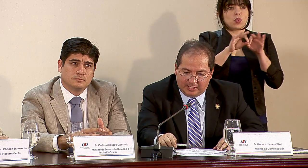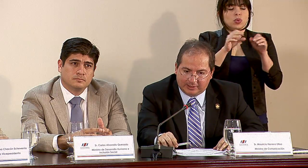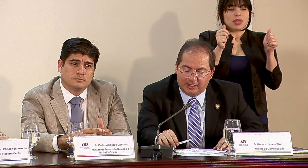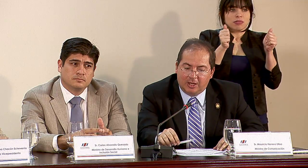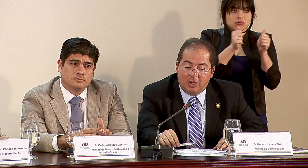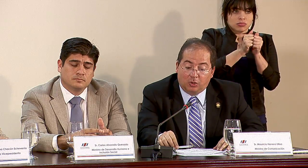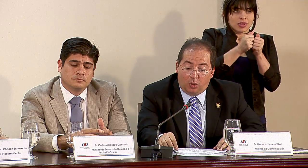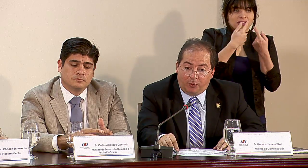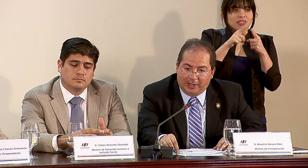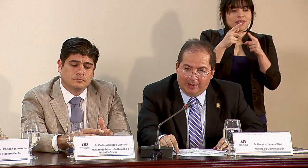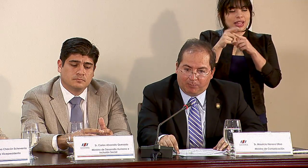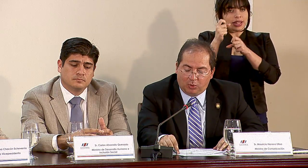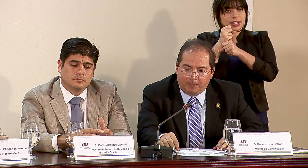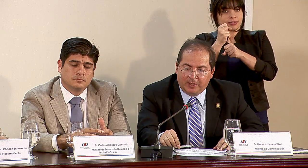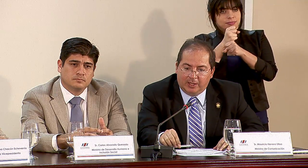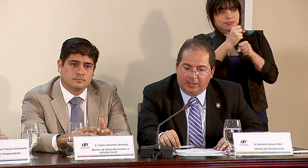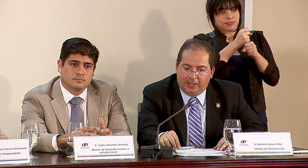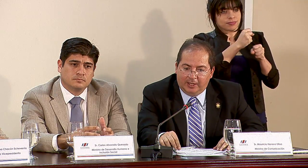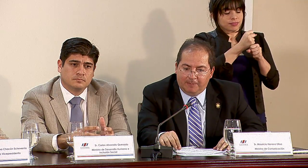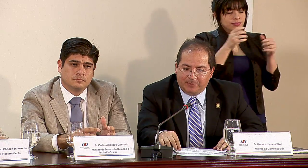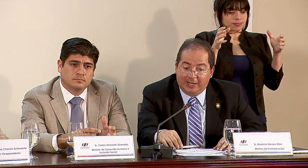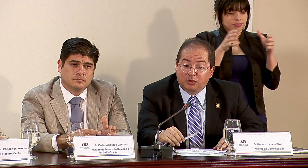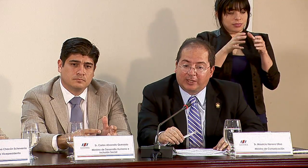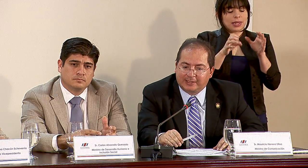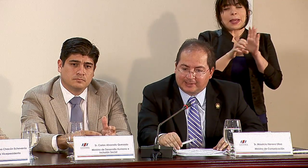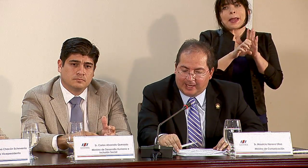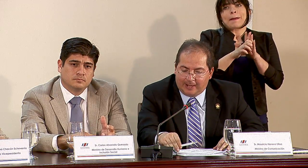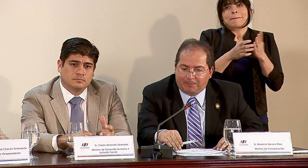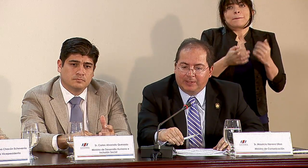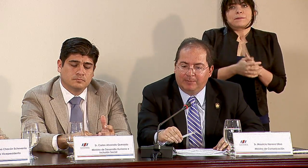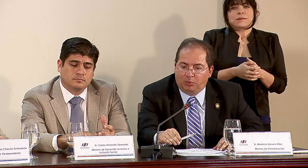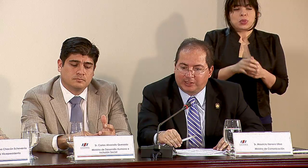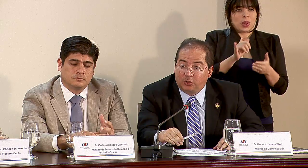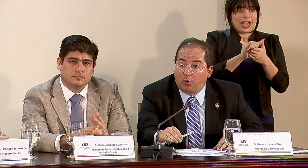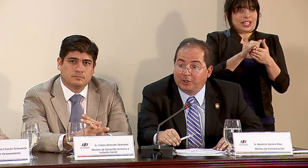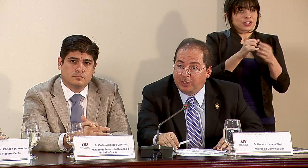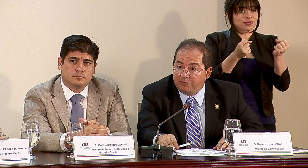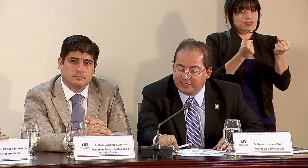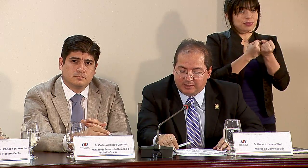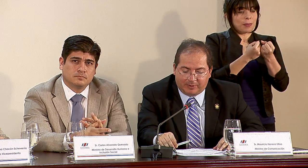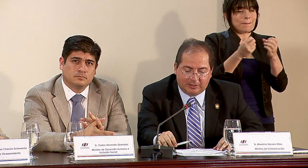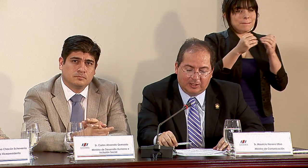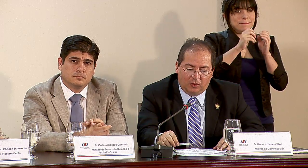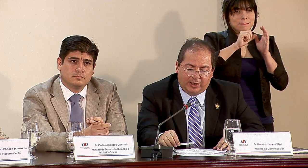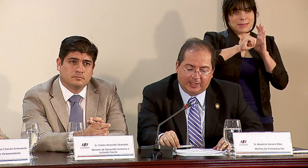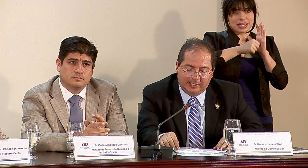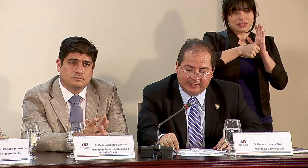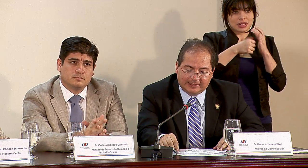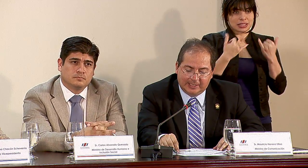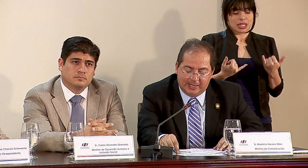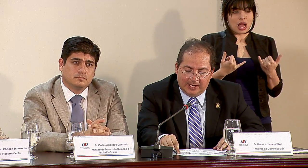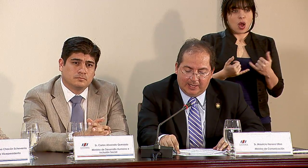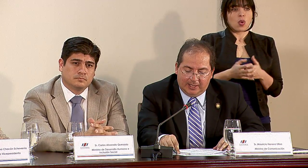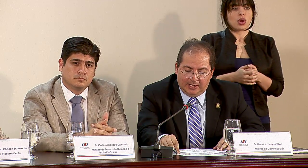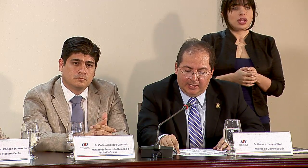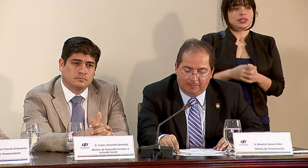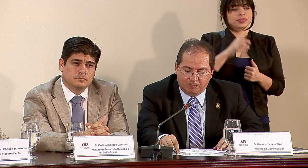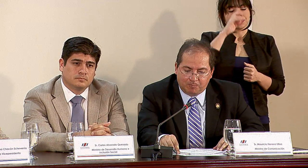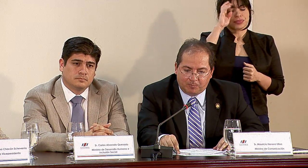otras tareas como por ejemplo esto que se está impulsando con mayor énfasis a partir de ahora que es